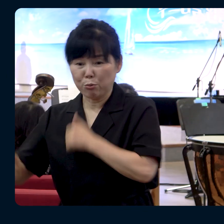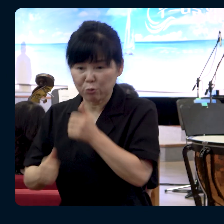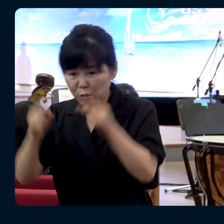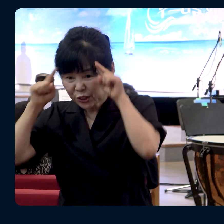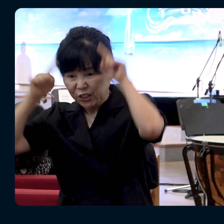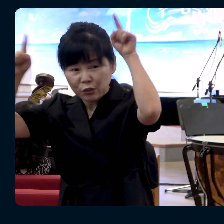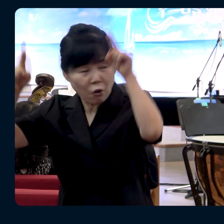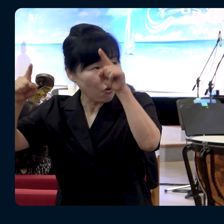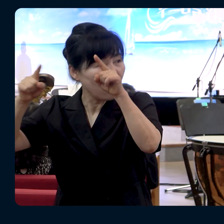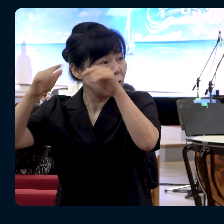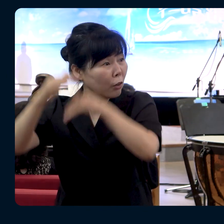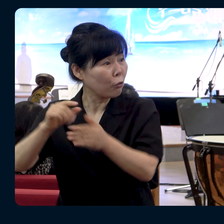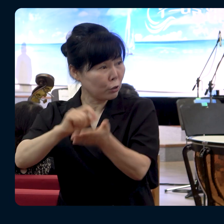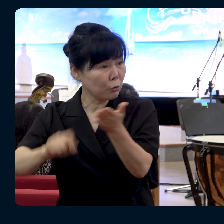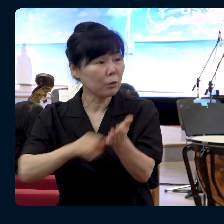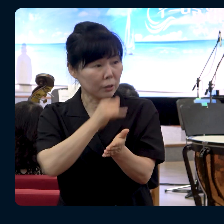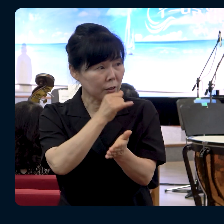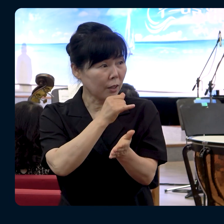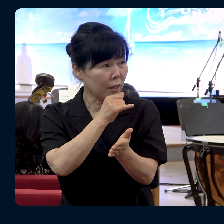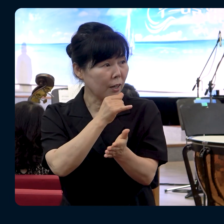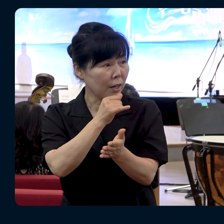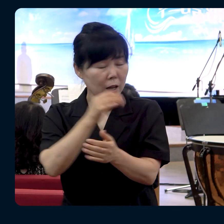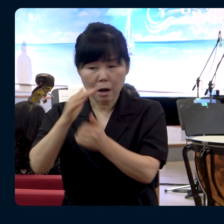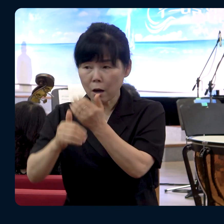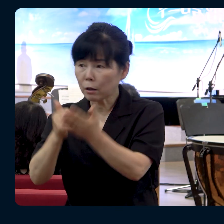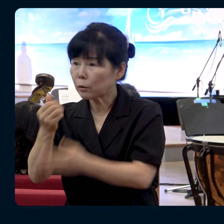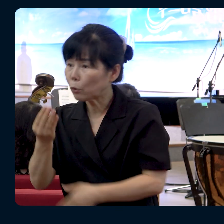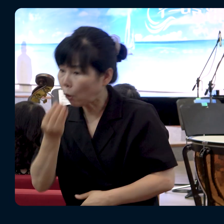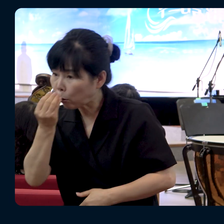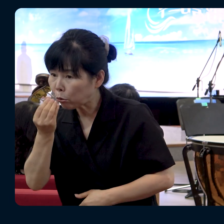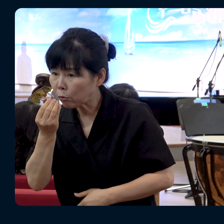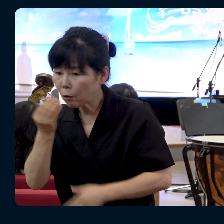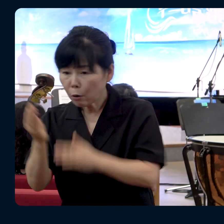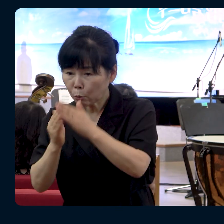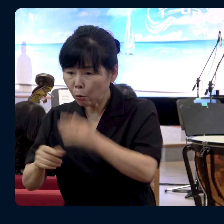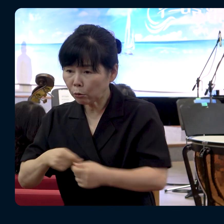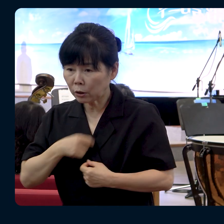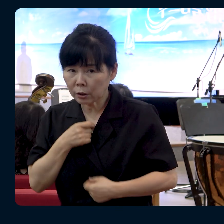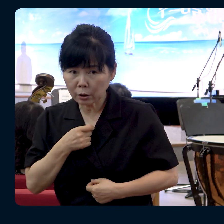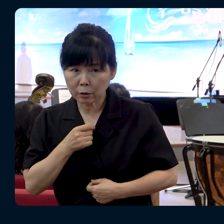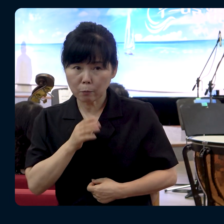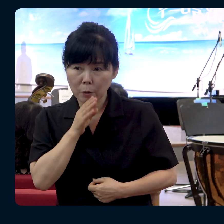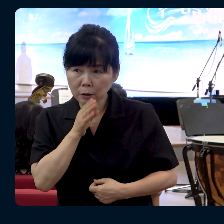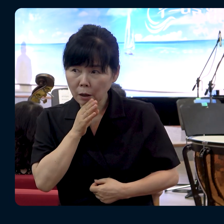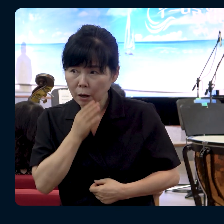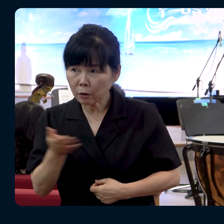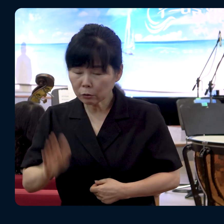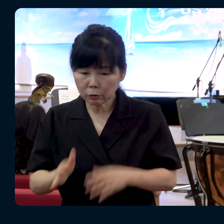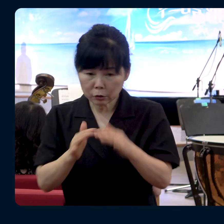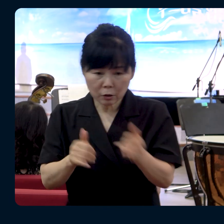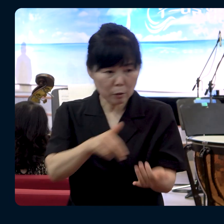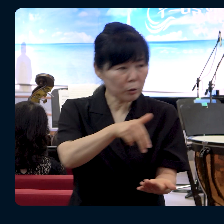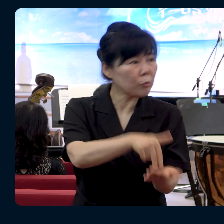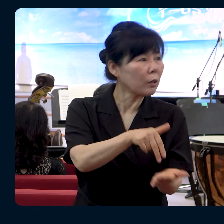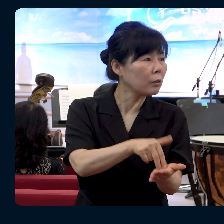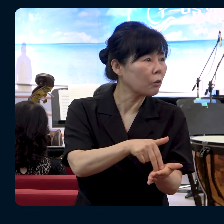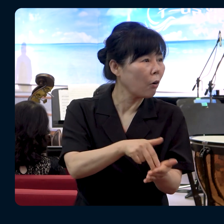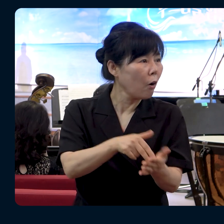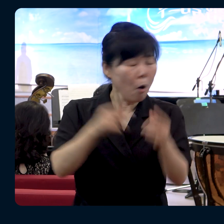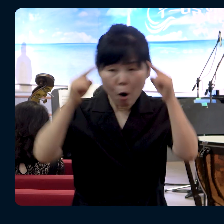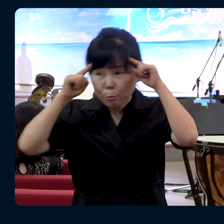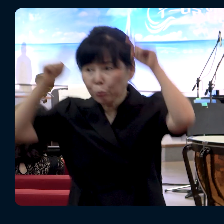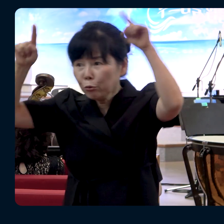나옵니다. 하나님이 거룩하시고 공의로우시다라는 걸 인간적인 언어로 표현한 거죠.